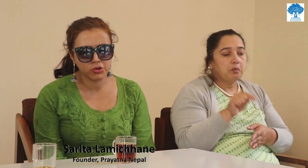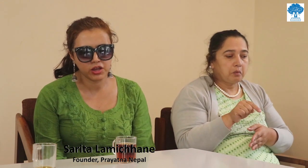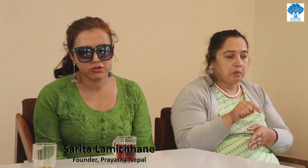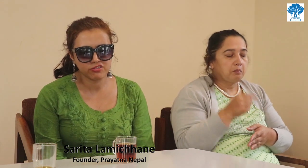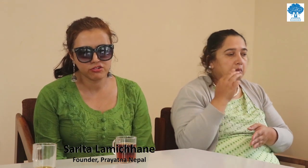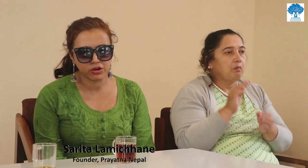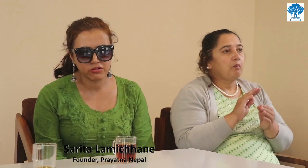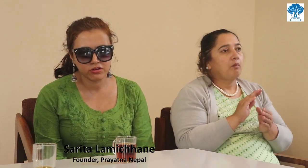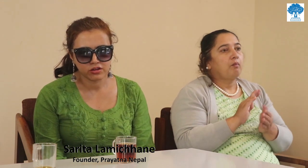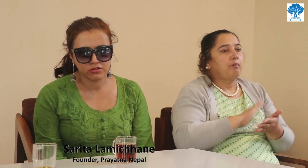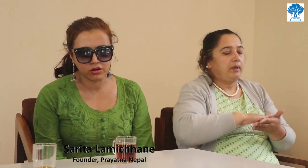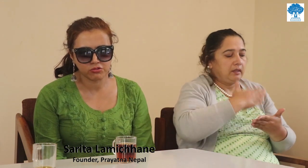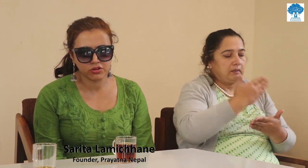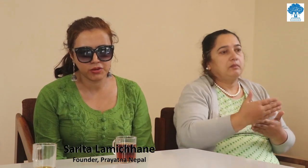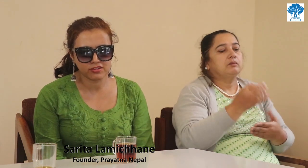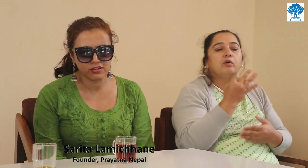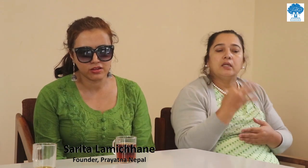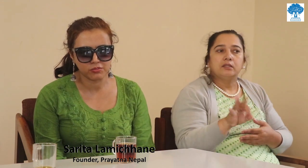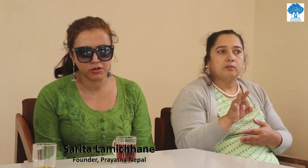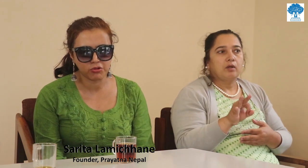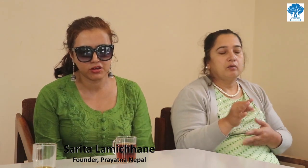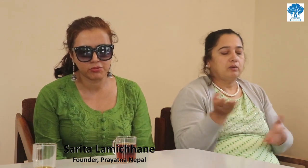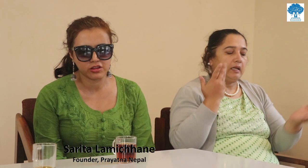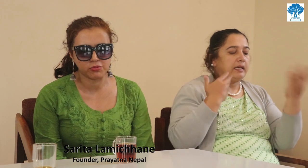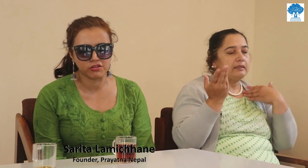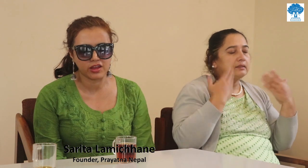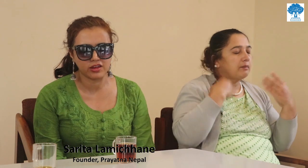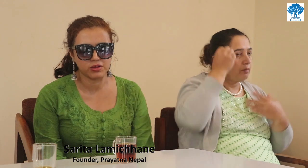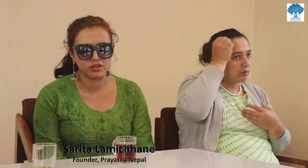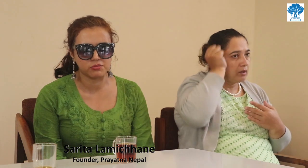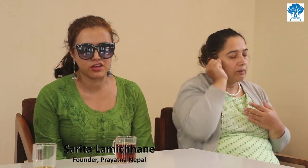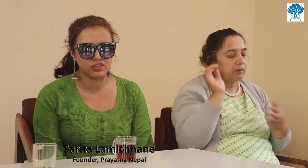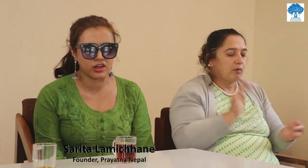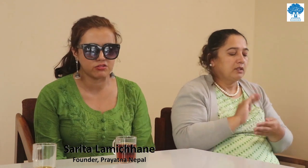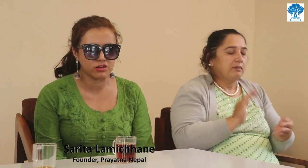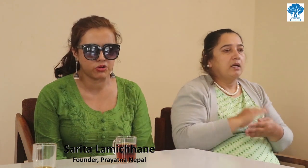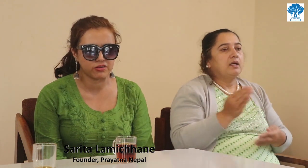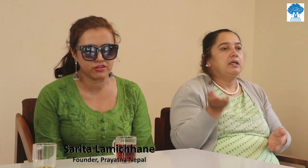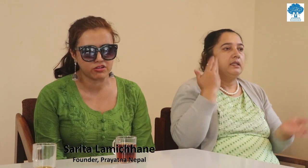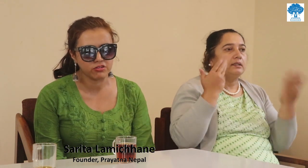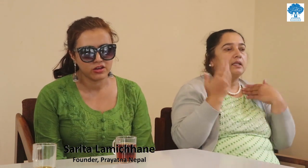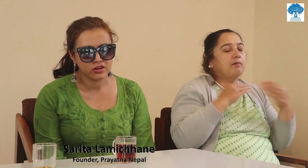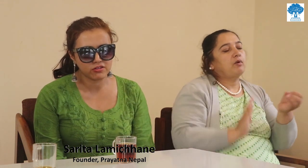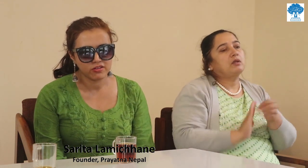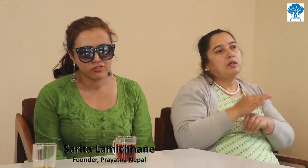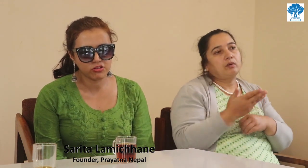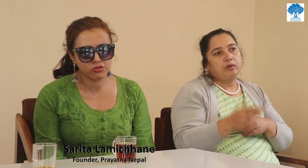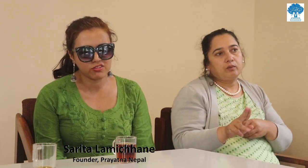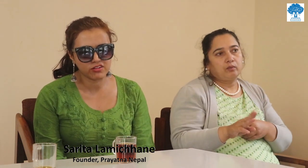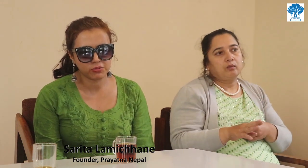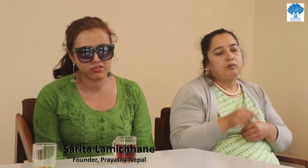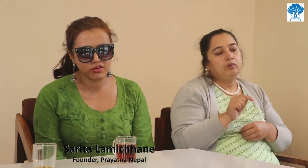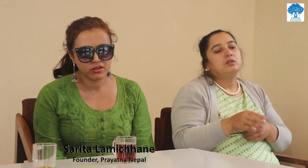जब महिनावारी सुरु भयो उनीमाथि हिंसा बौद्धिक मान्छ भएको नानीमाथि हिंसा दिनानुदिन बढ्दै गयो र